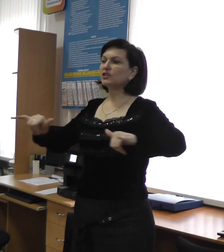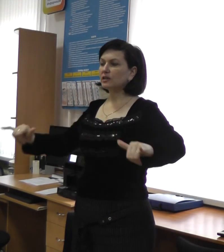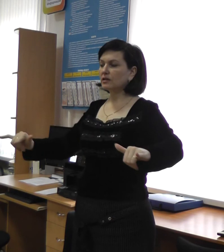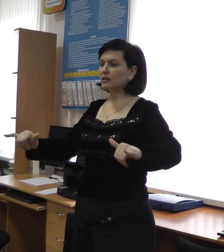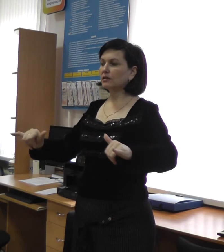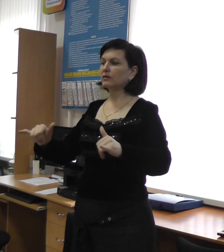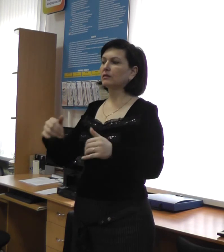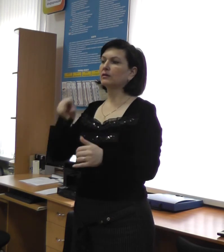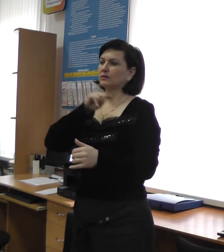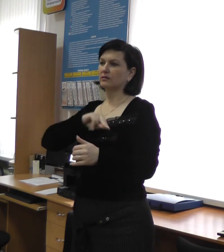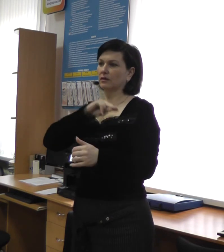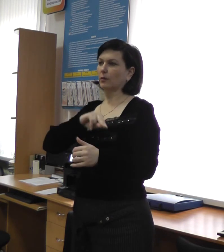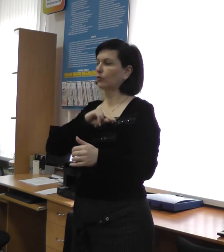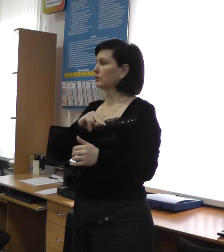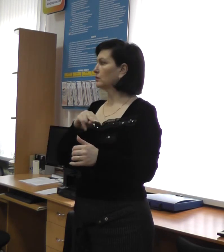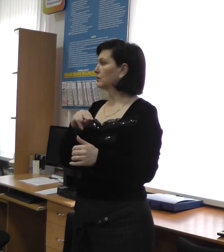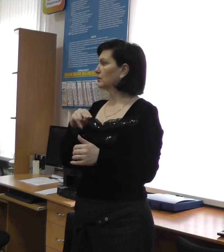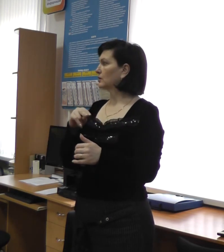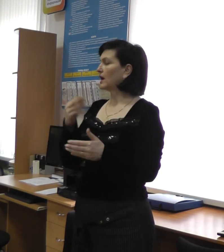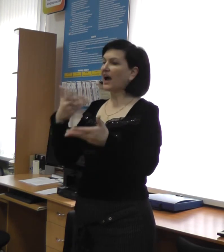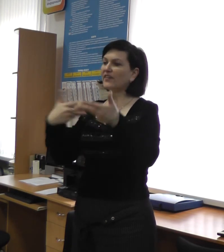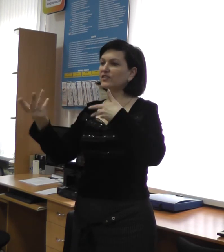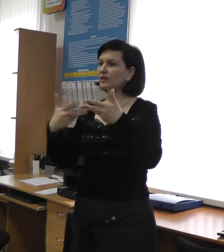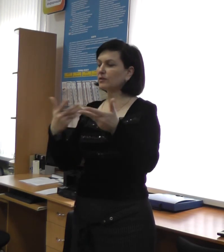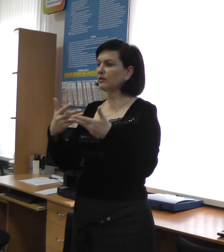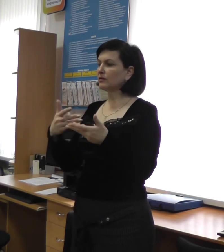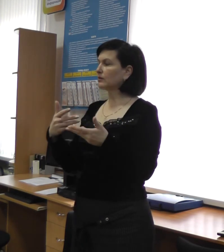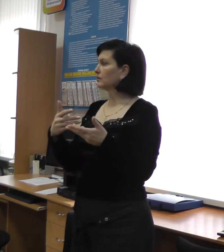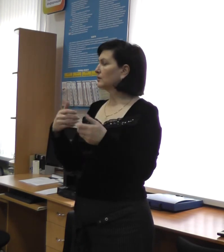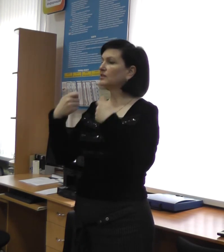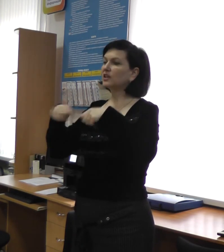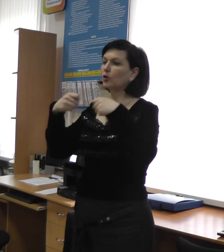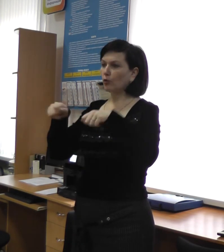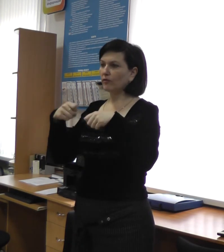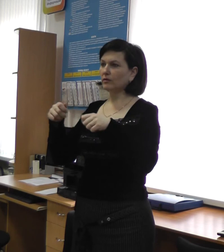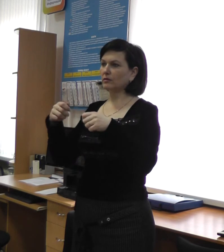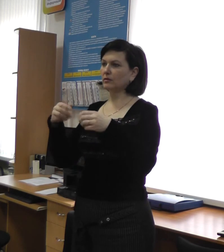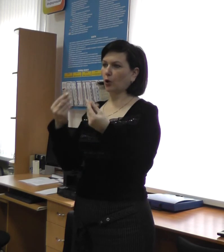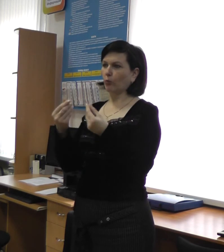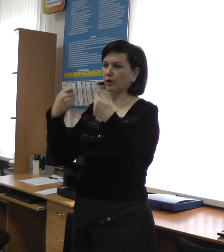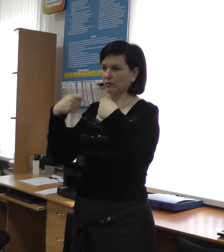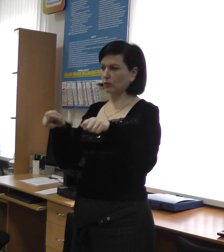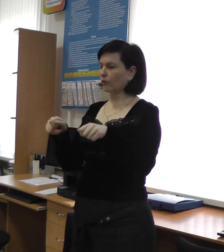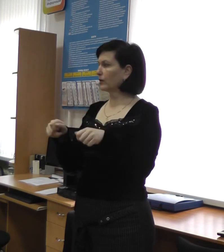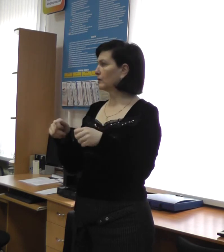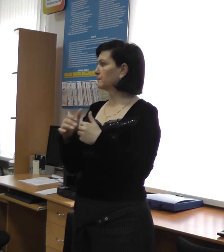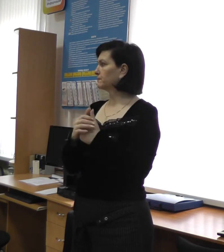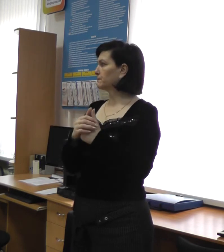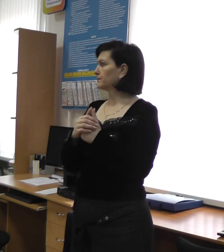регионального сотрудничества России путем взаимодействия с территориальными торгово-промышленными палатами с целью